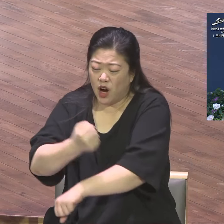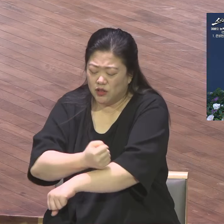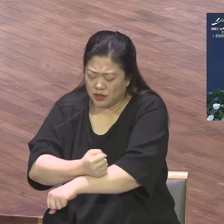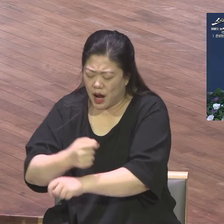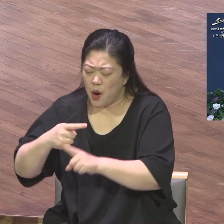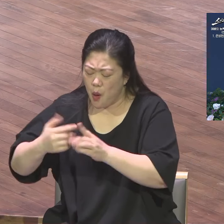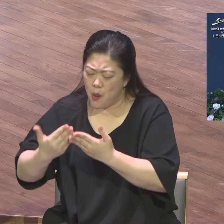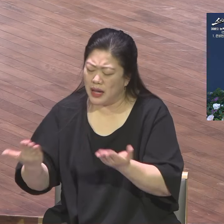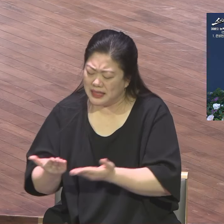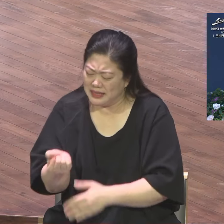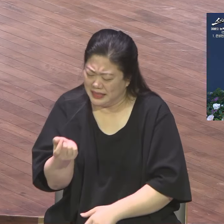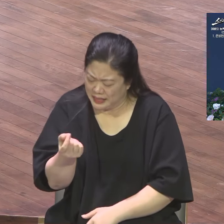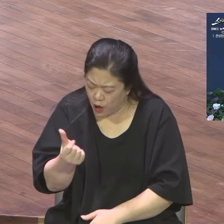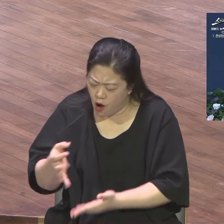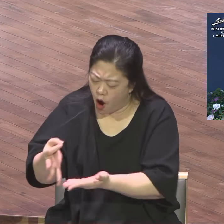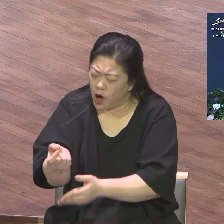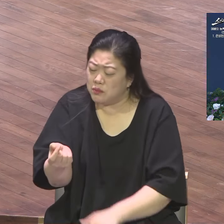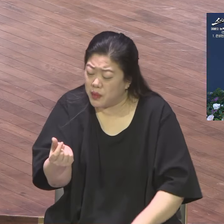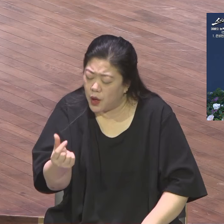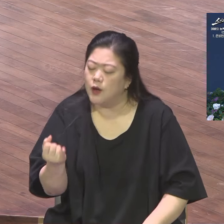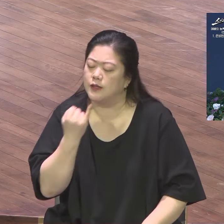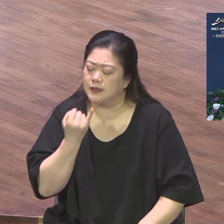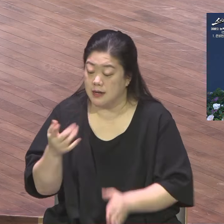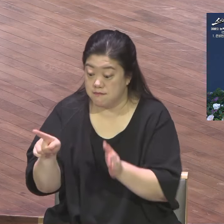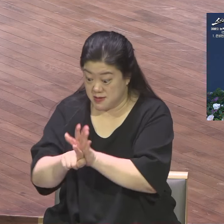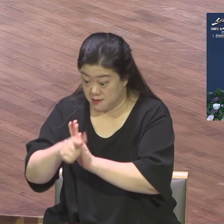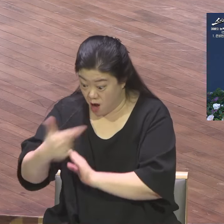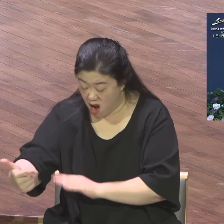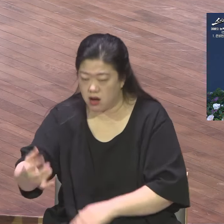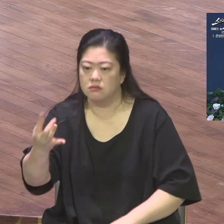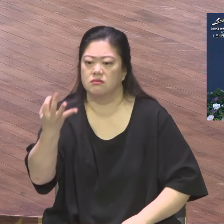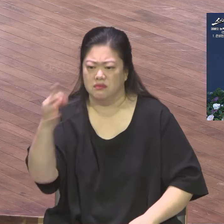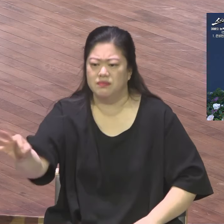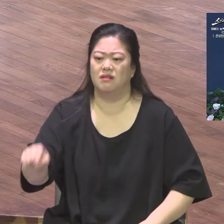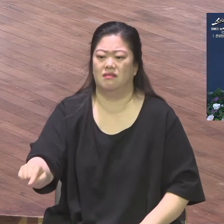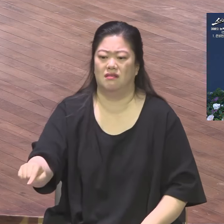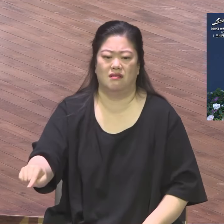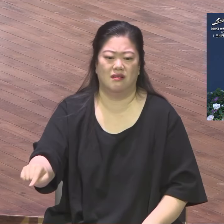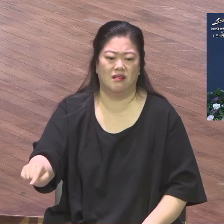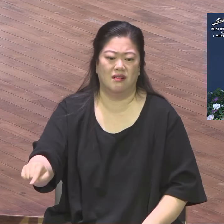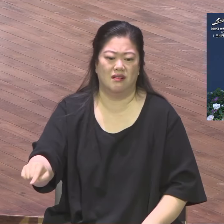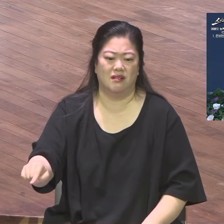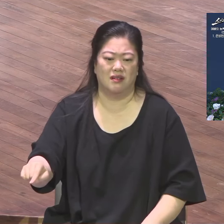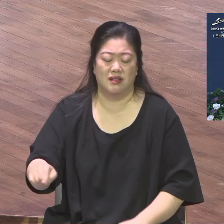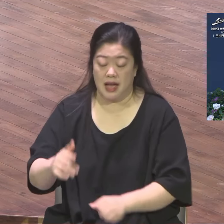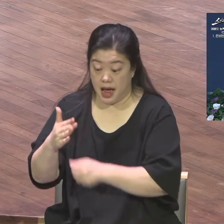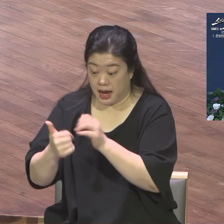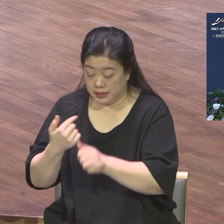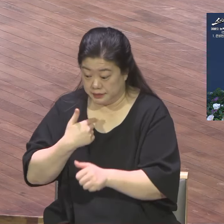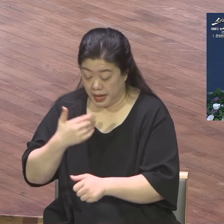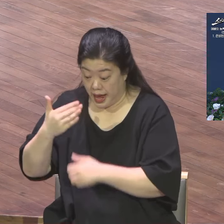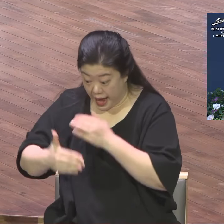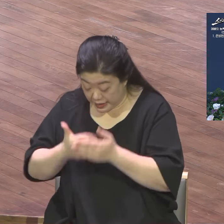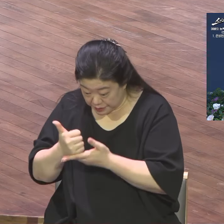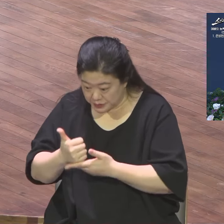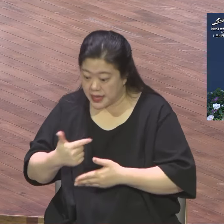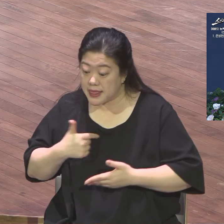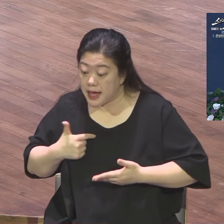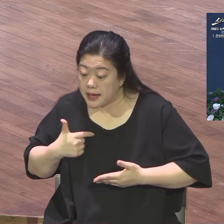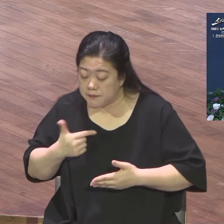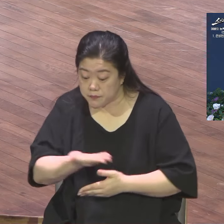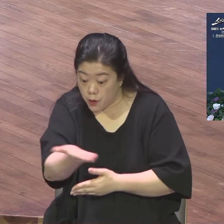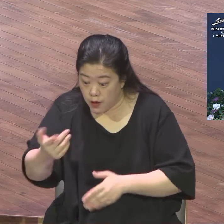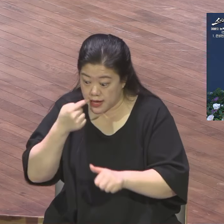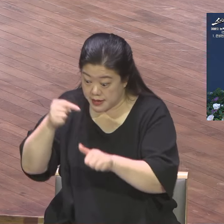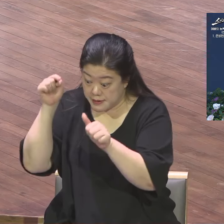더 좋아하신단 말이에요. 그래서 순종이 제사보다 낫다. 하나님 말씀에 순종해라.